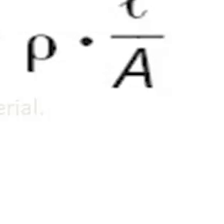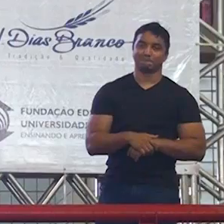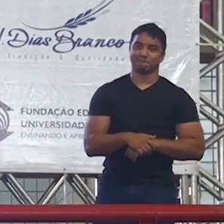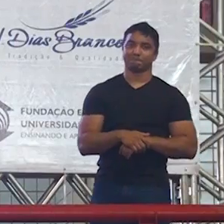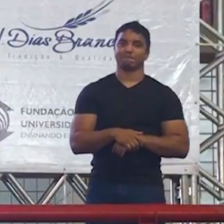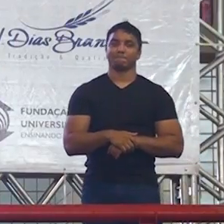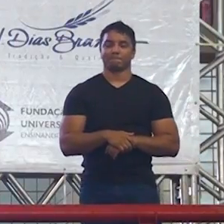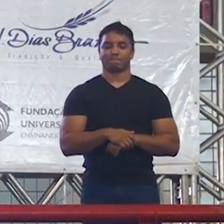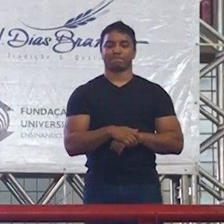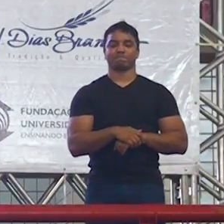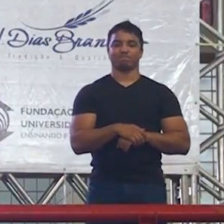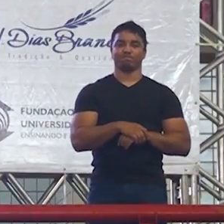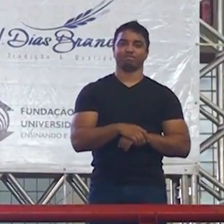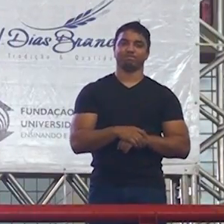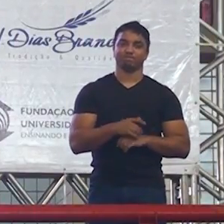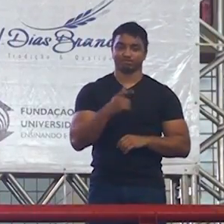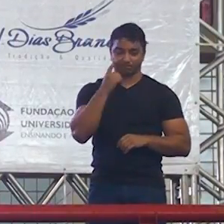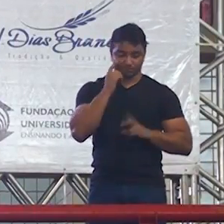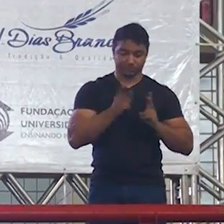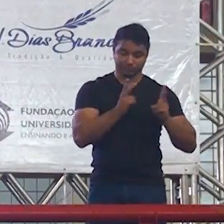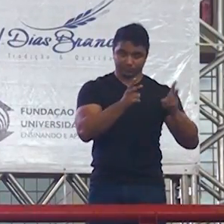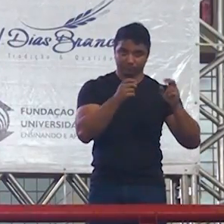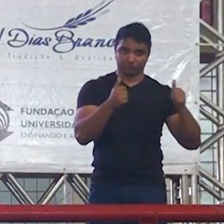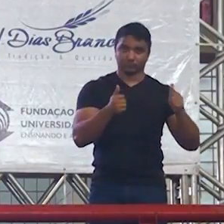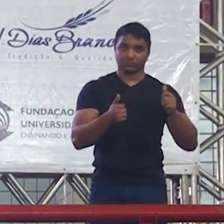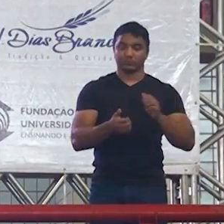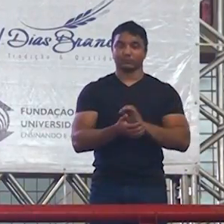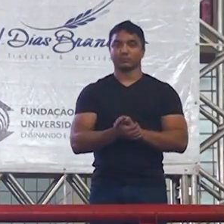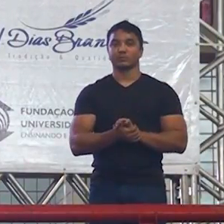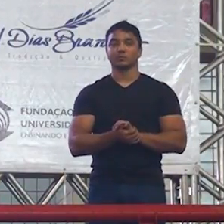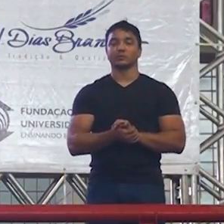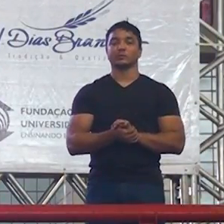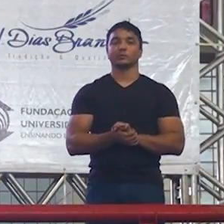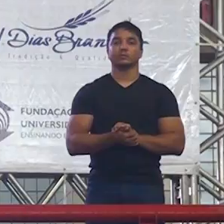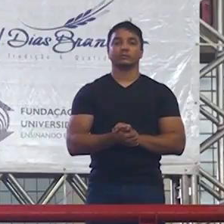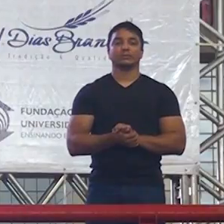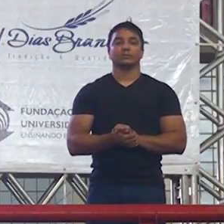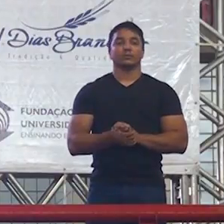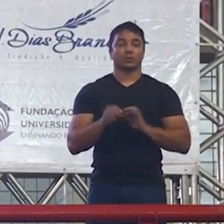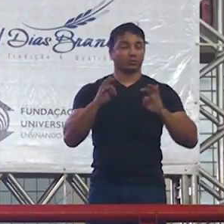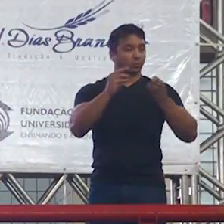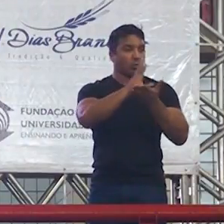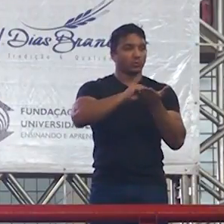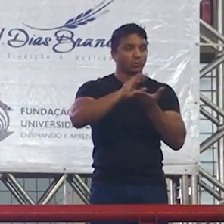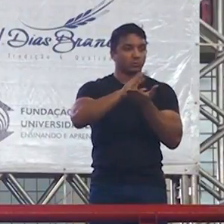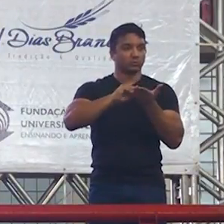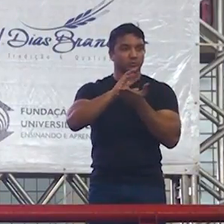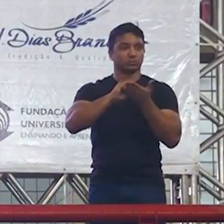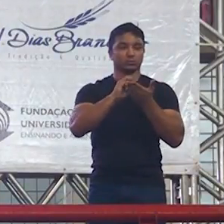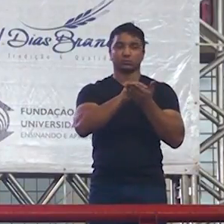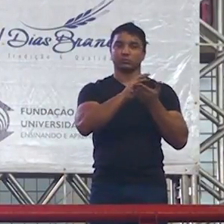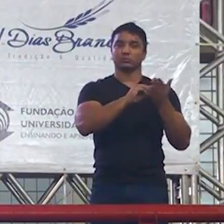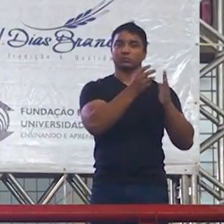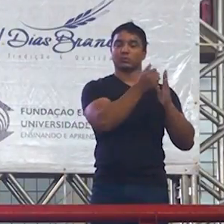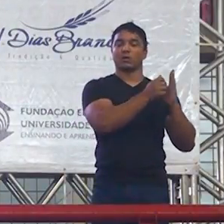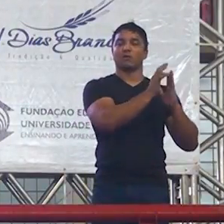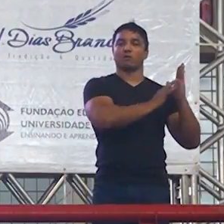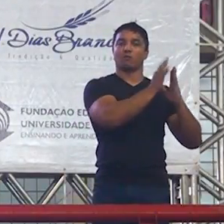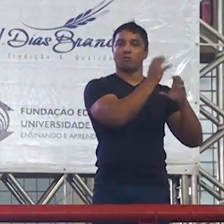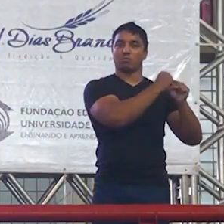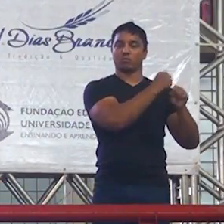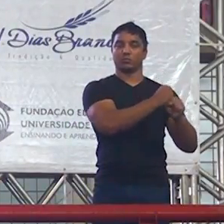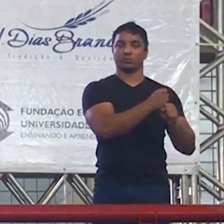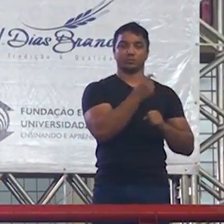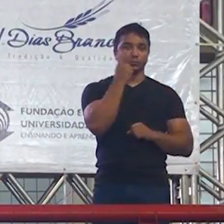A, certo? Aí vamos junto aqui com a Arodinho. Vamos lá. Todo mundo copiando essa fórmula aí. Resistência igual